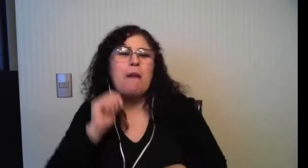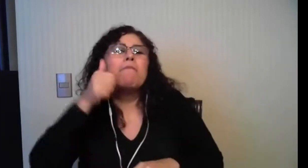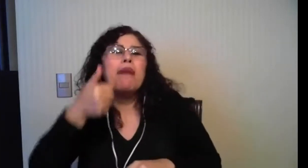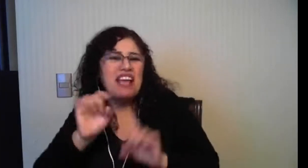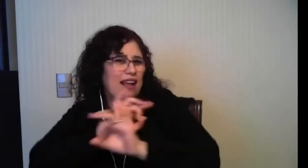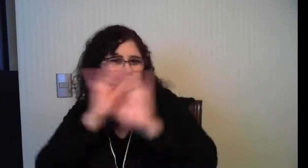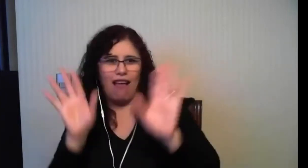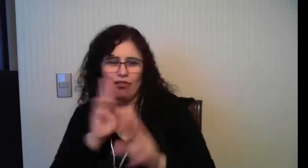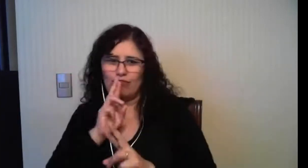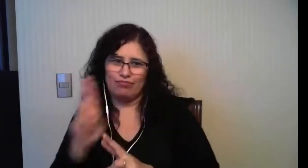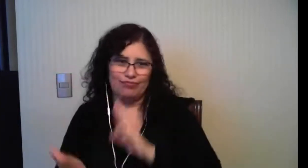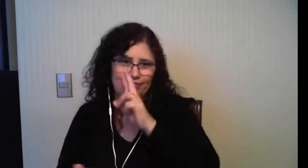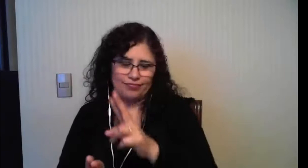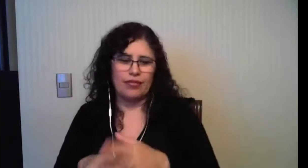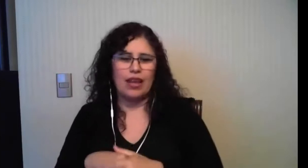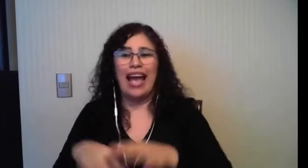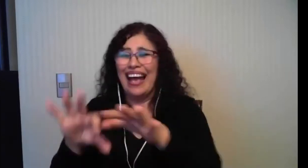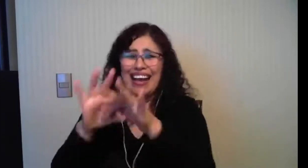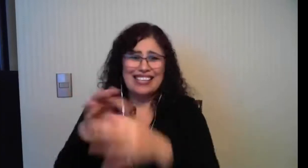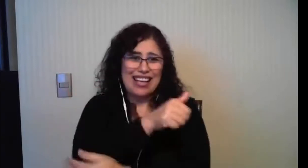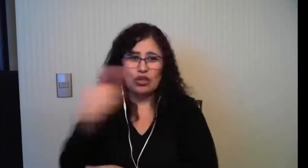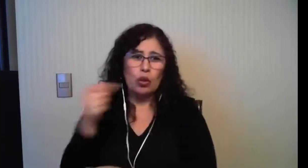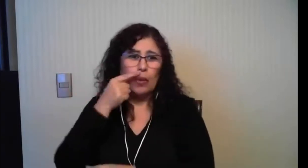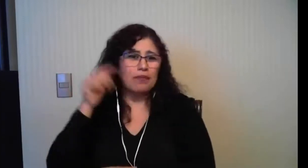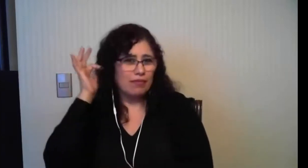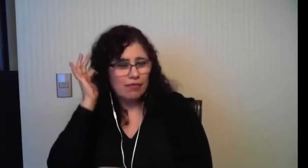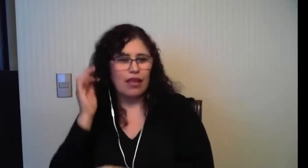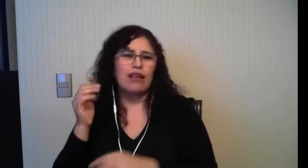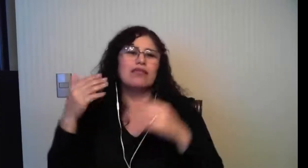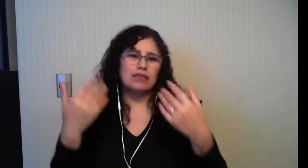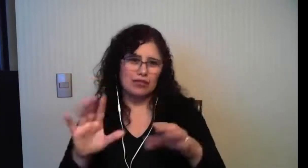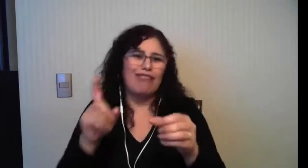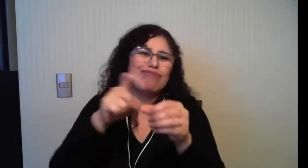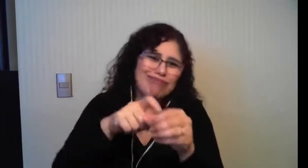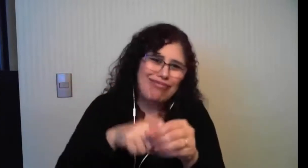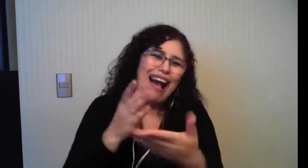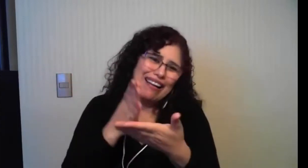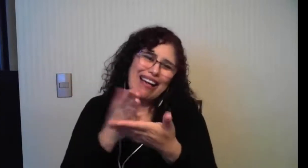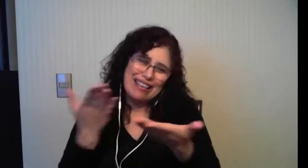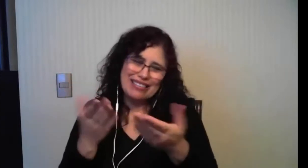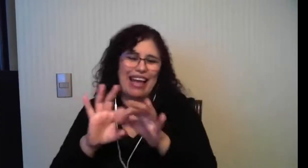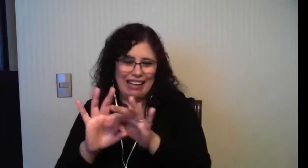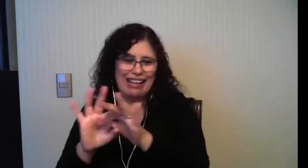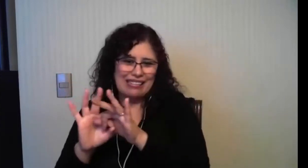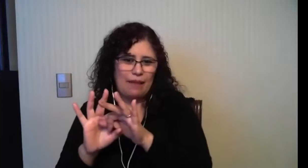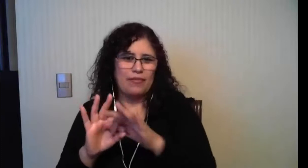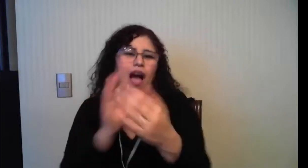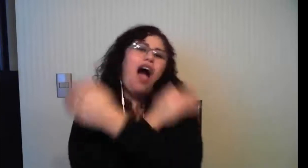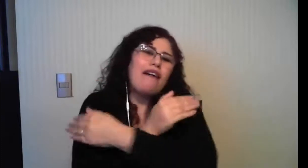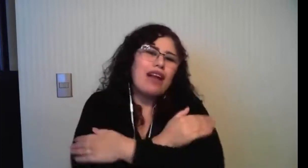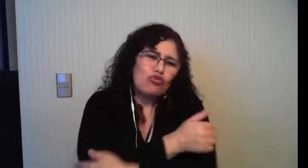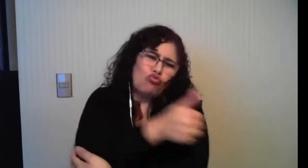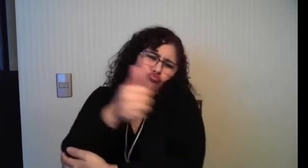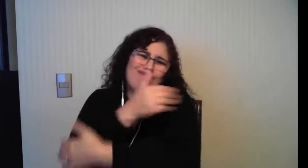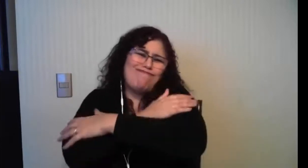resolvemos, ¿ya? Ok, Le agradezco a todas, a todos su participación, ¿ya? Y un abrazo grande para